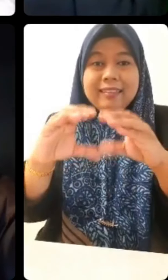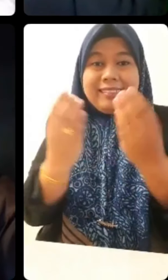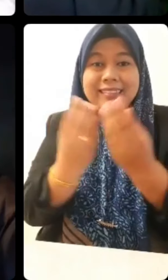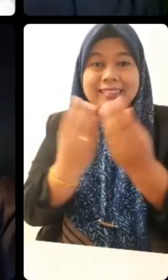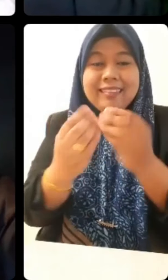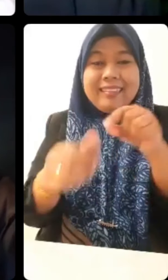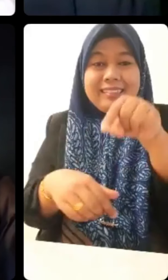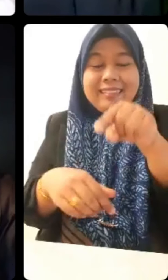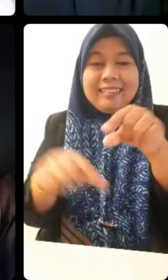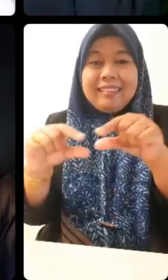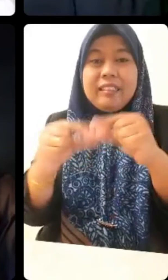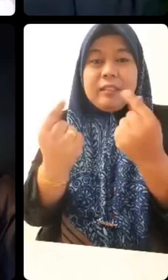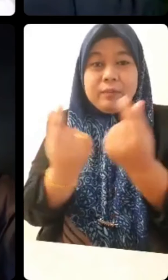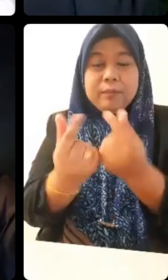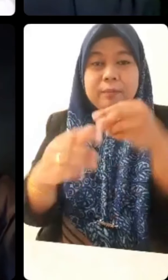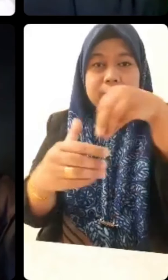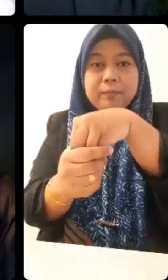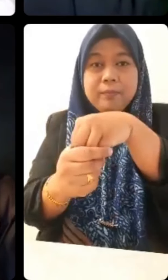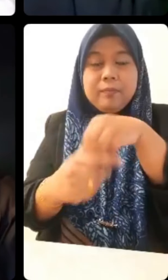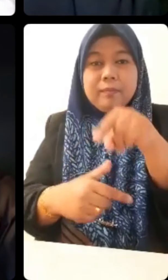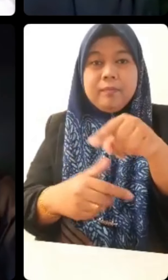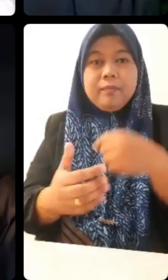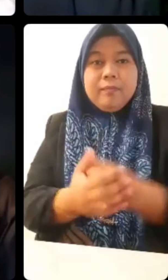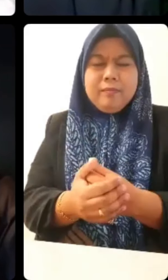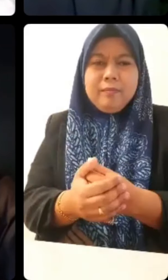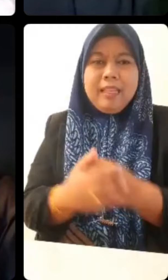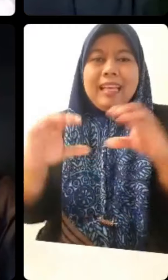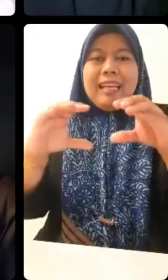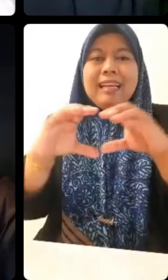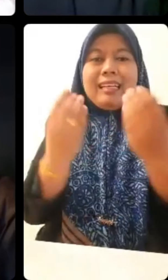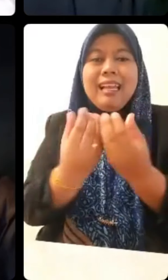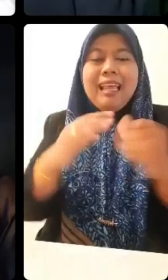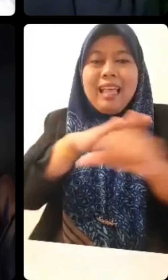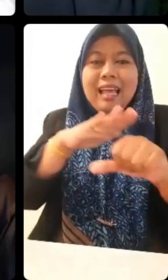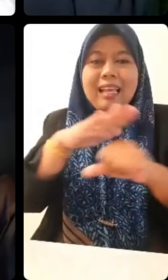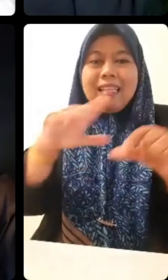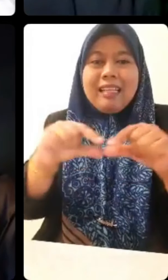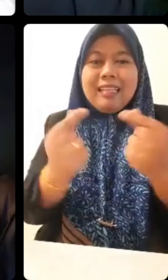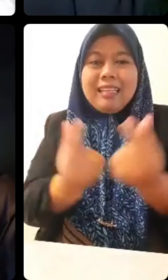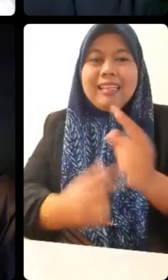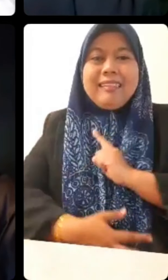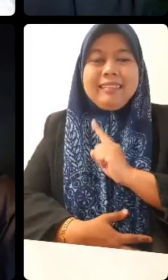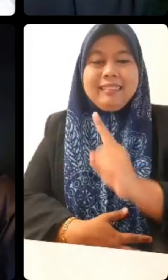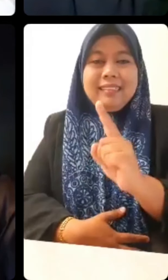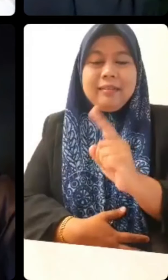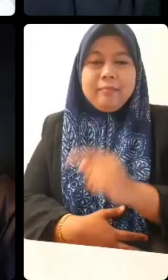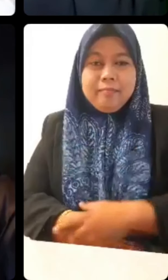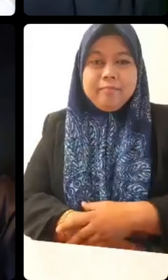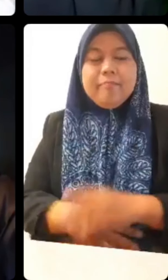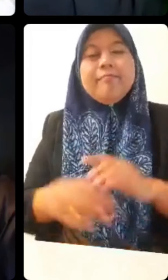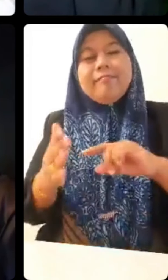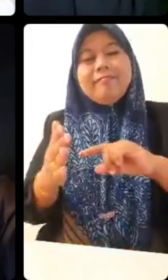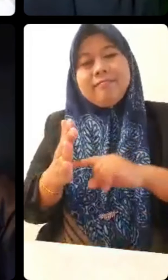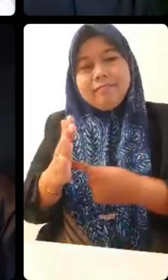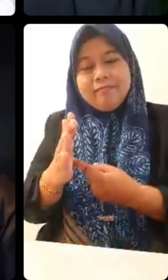isyarat di NESDA. Okey, di situlah bermulanya dan alhamdulillah daripada tahun kalau tak